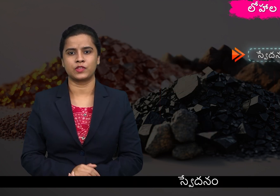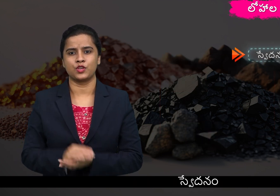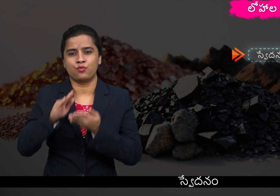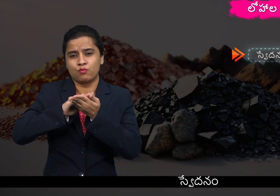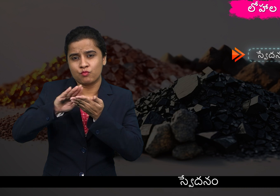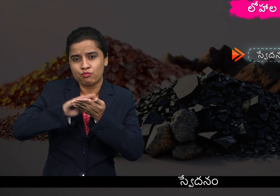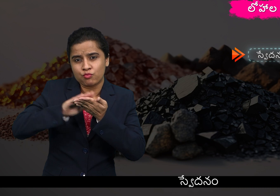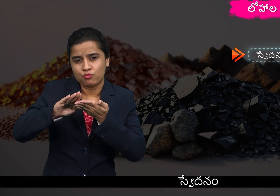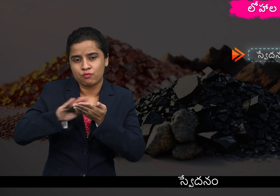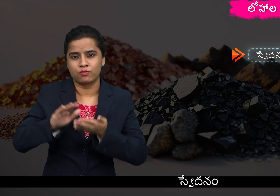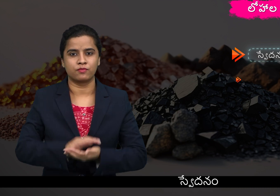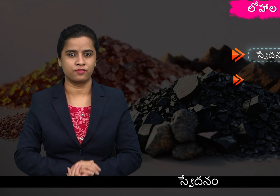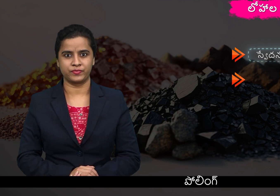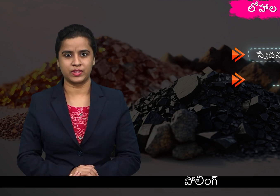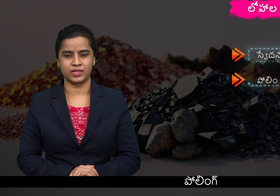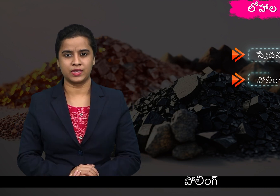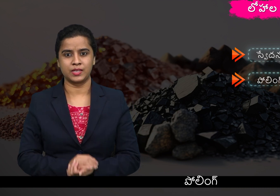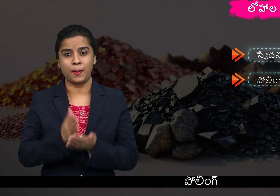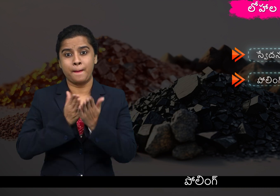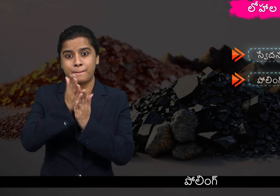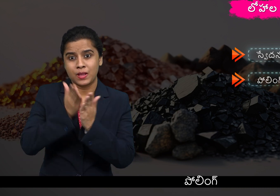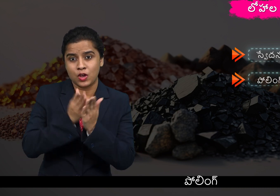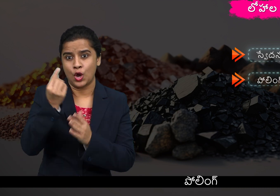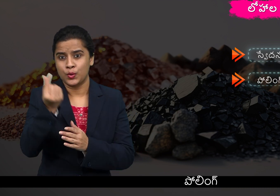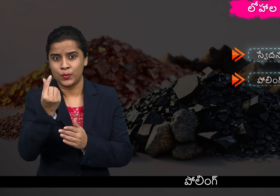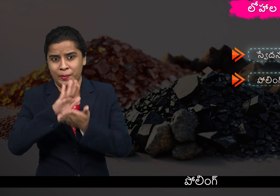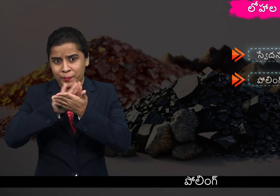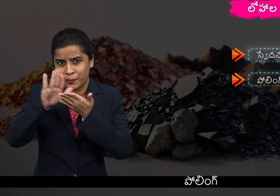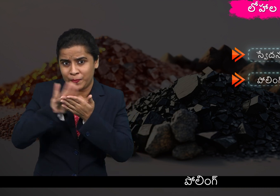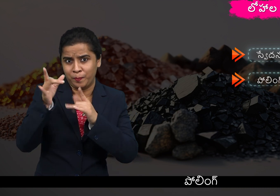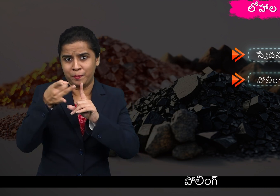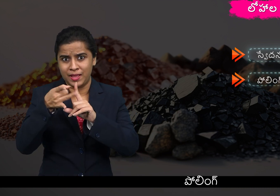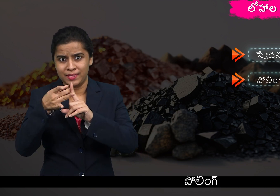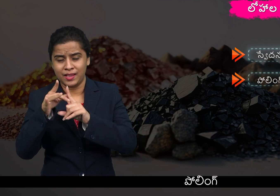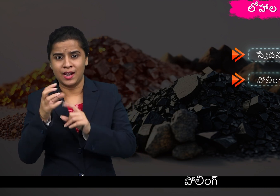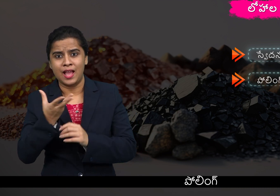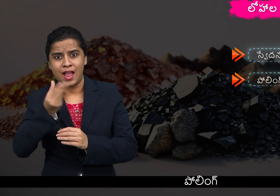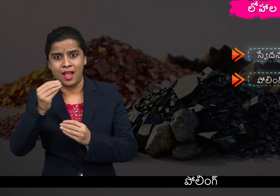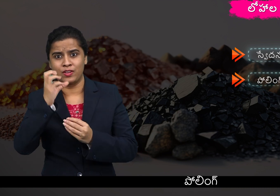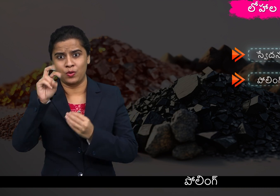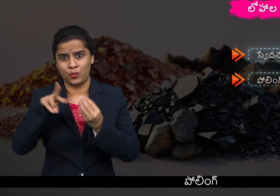స్వేదనం, పోలింగ్,